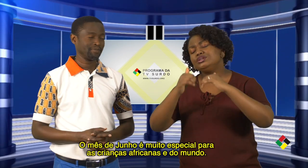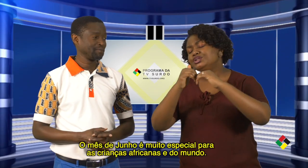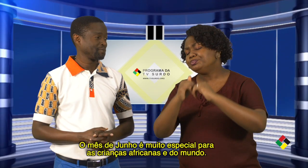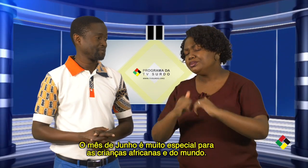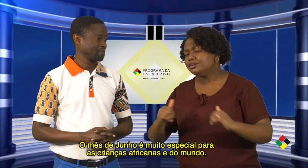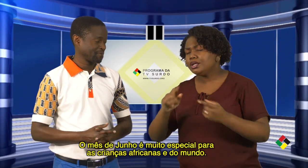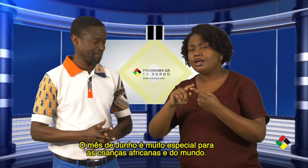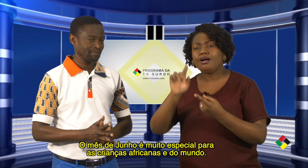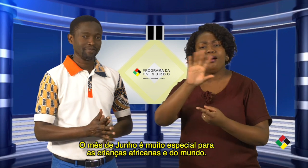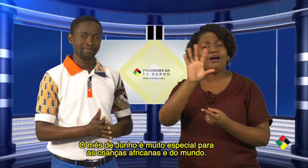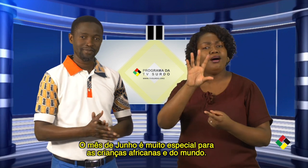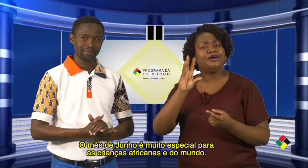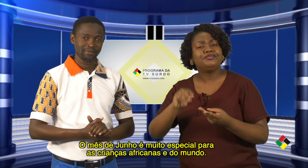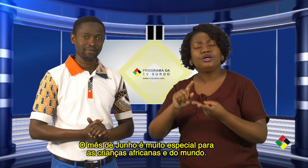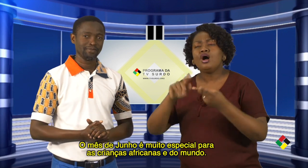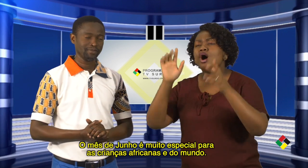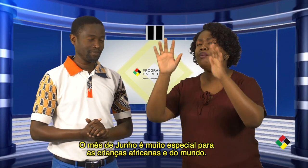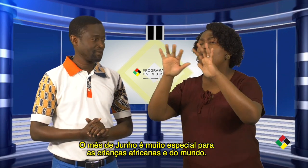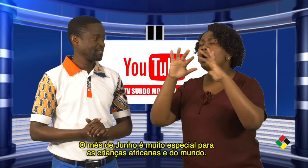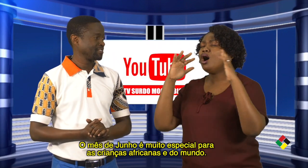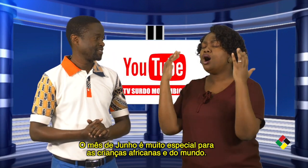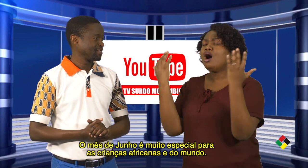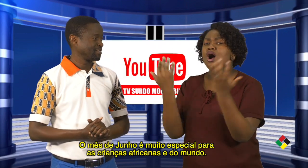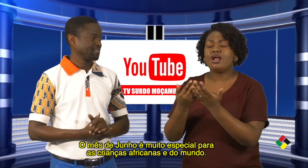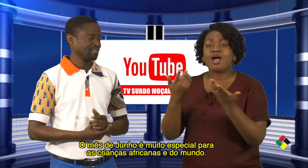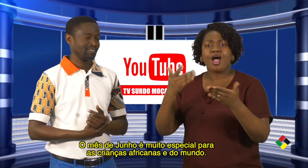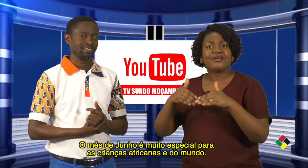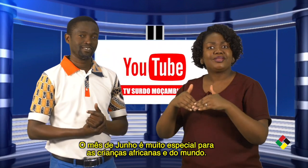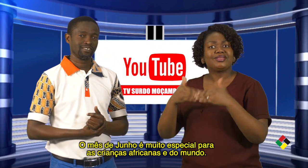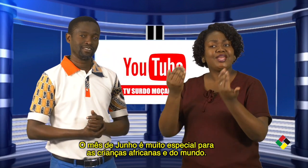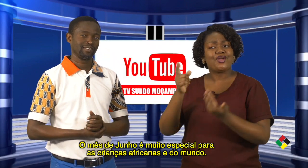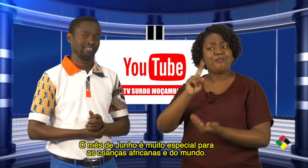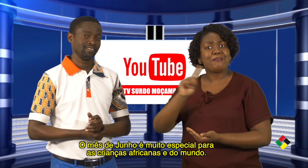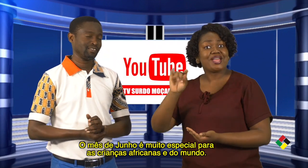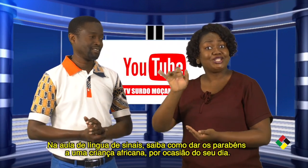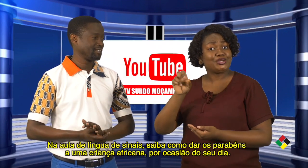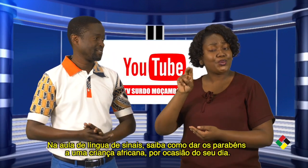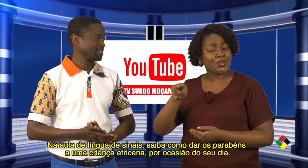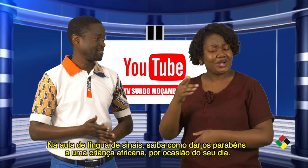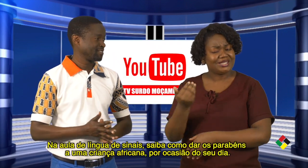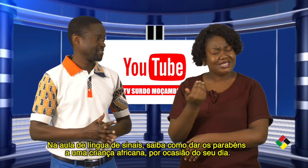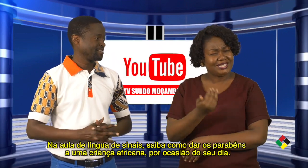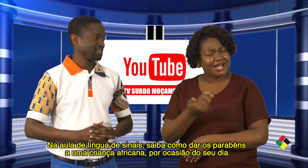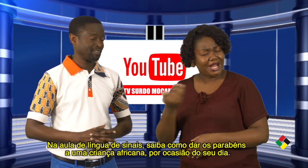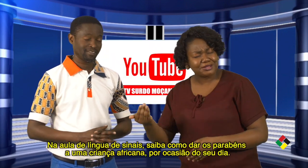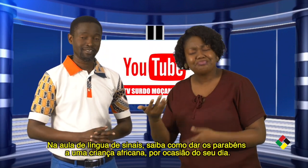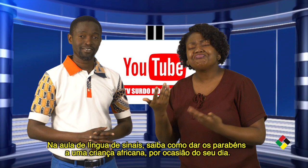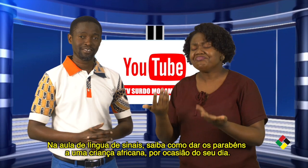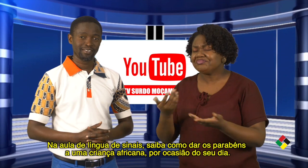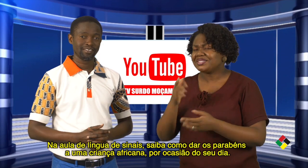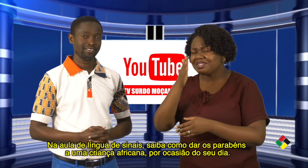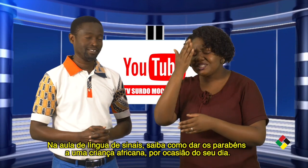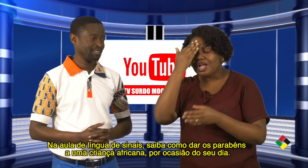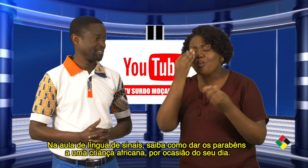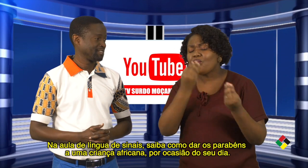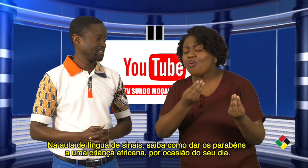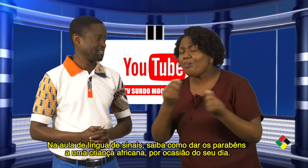O mês de junho é muito especial para as crianças africanas e do mundo. Na aula de Língua de Sinais, saiba como dar